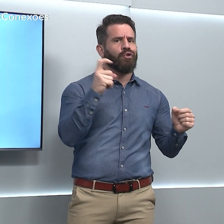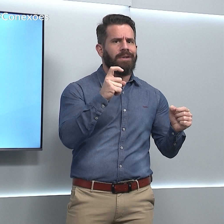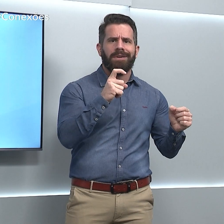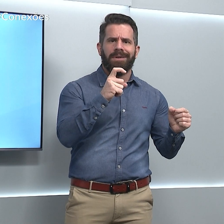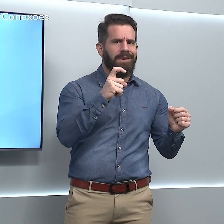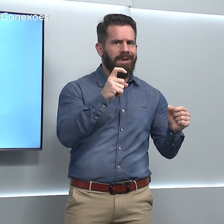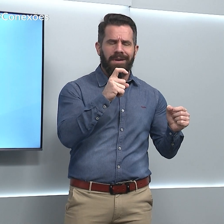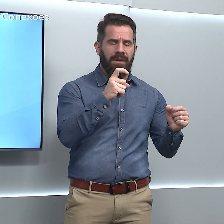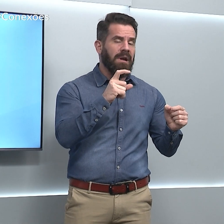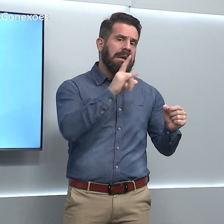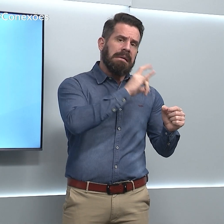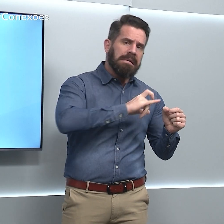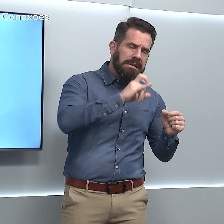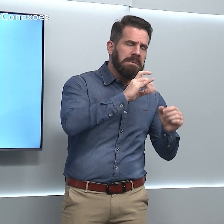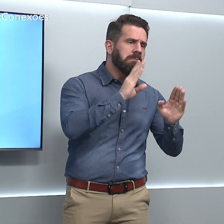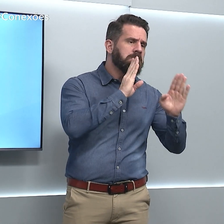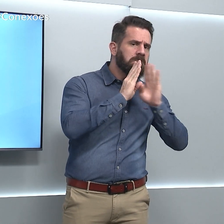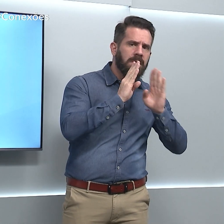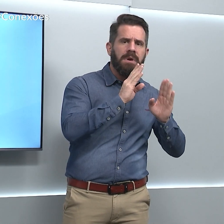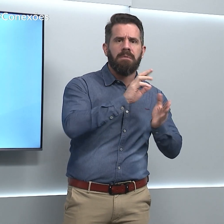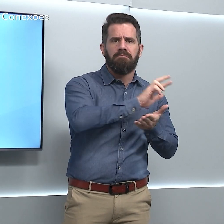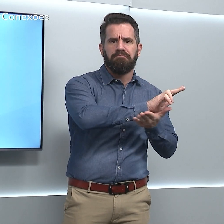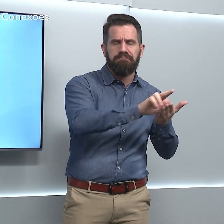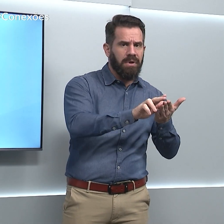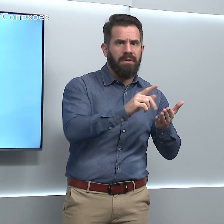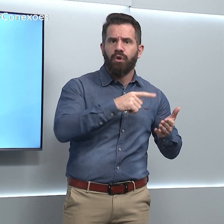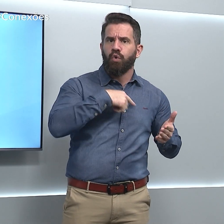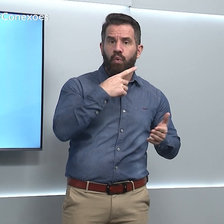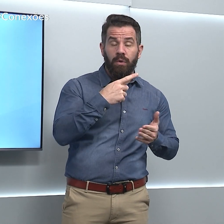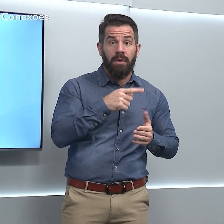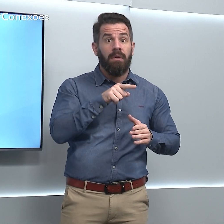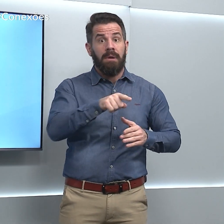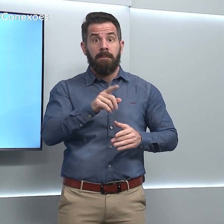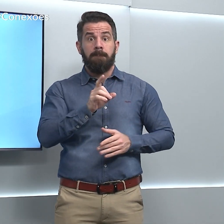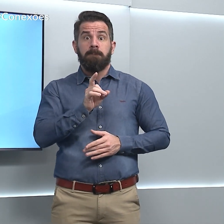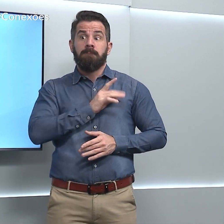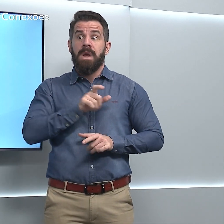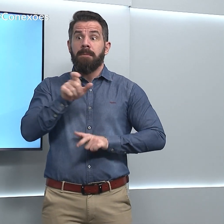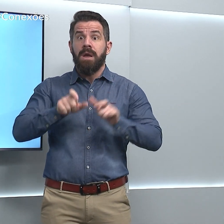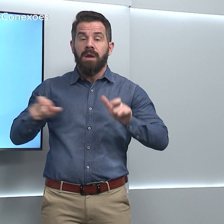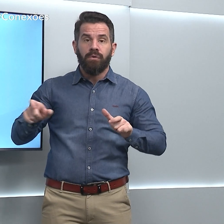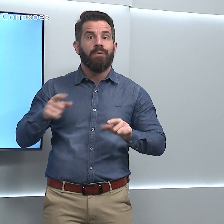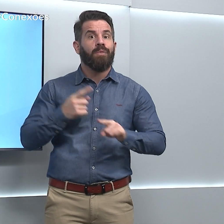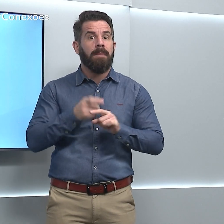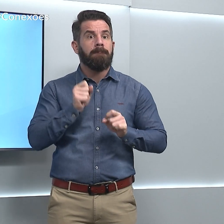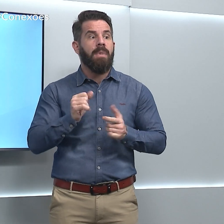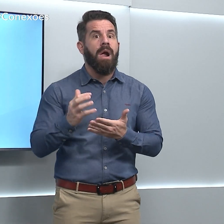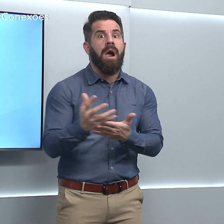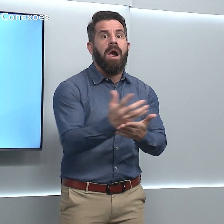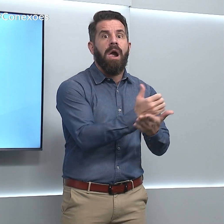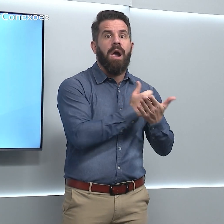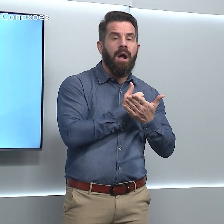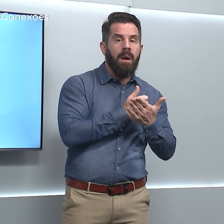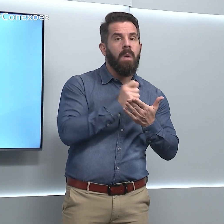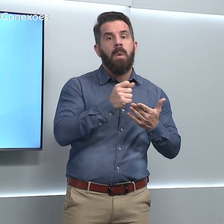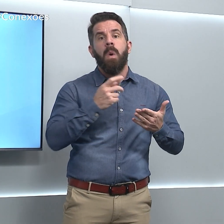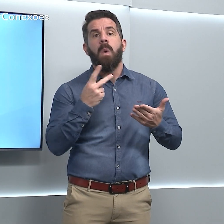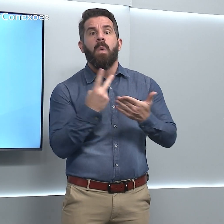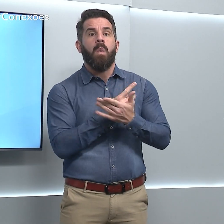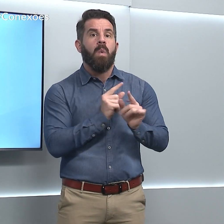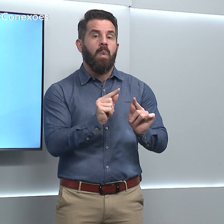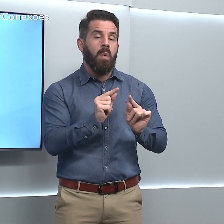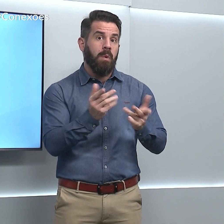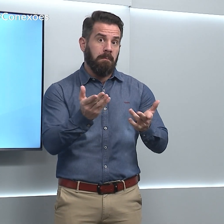isso existe um temor que os dados dos usuários sejam coletados sem consentimento.